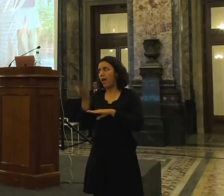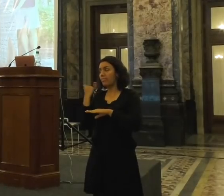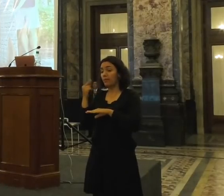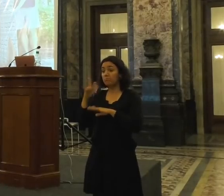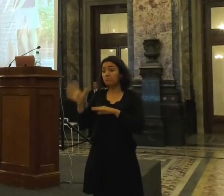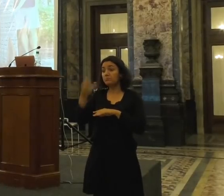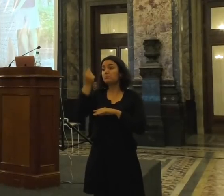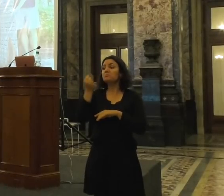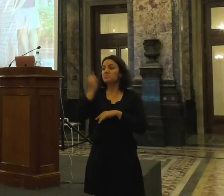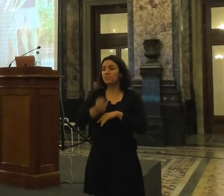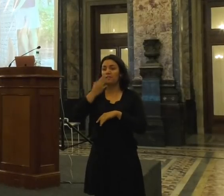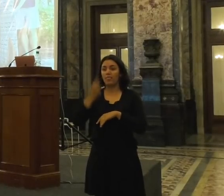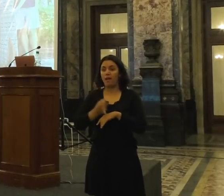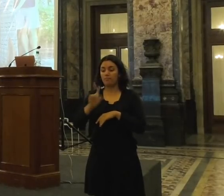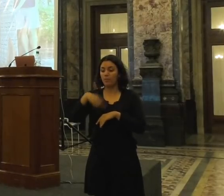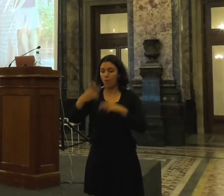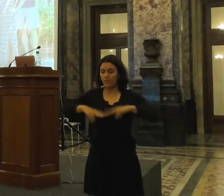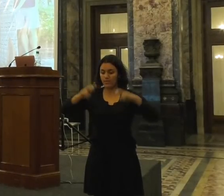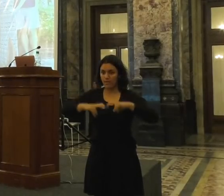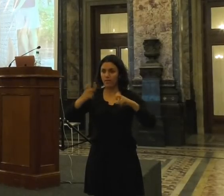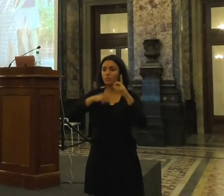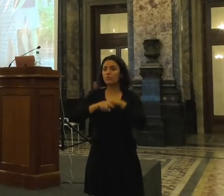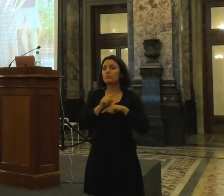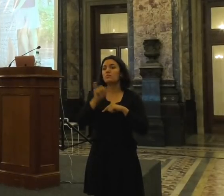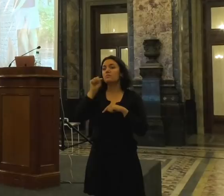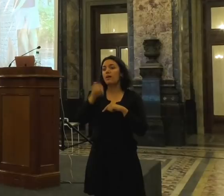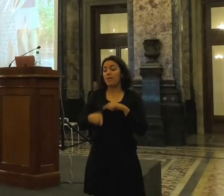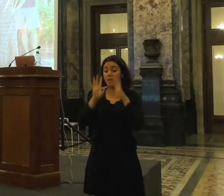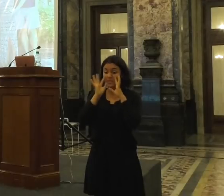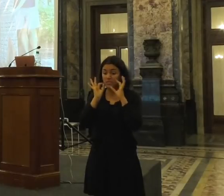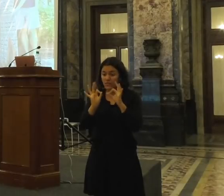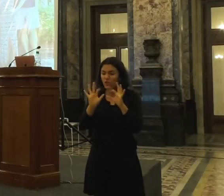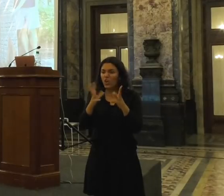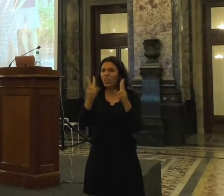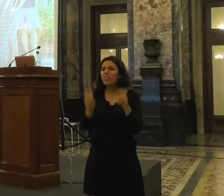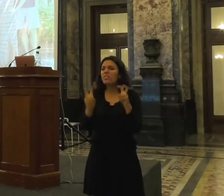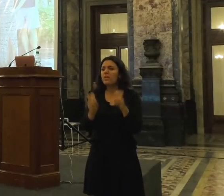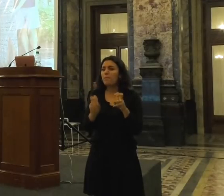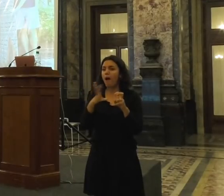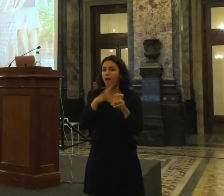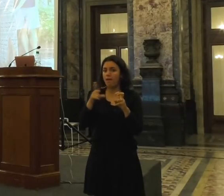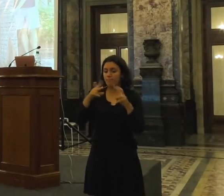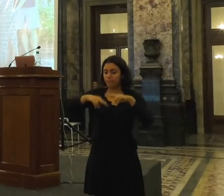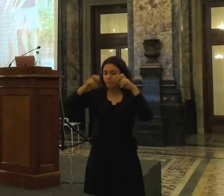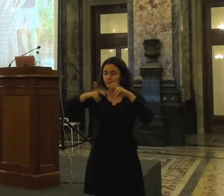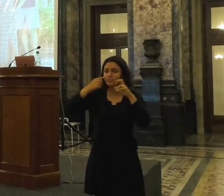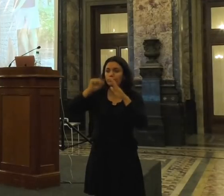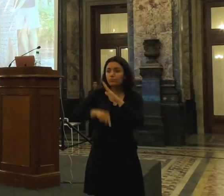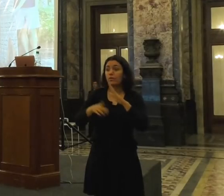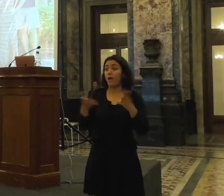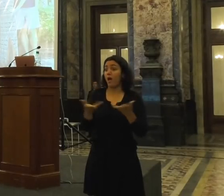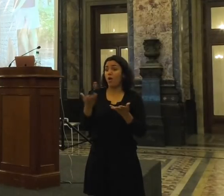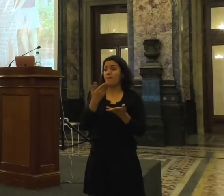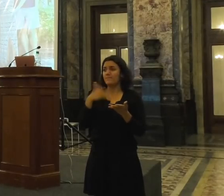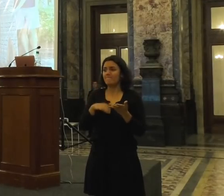Y para ver qué pasaba con la especificidad, dijimos, vamos a checar ahí. Todavía no lo entiendo bien, lo